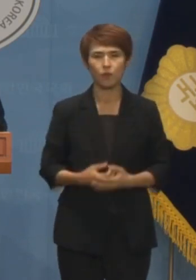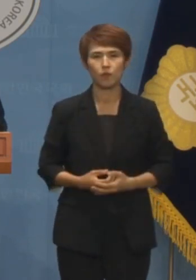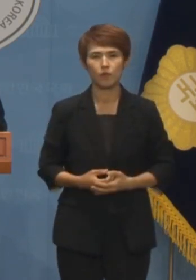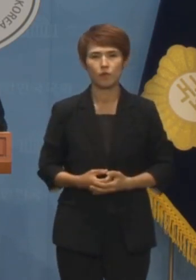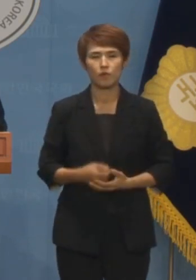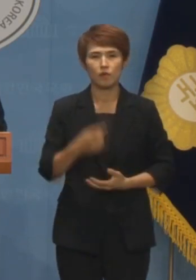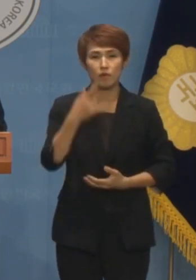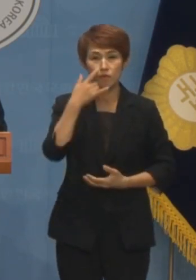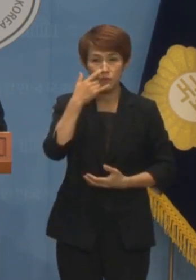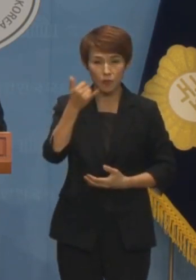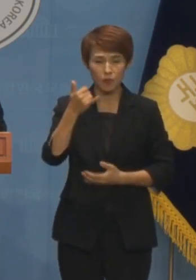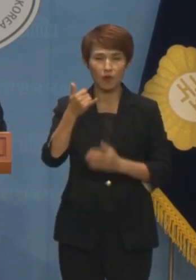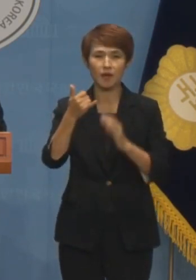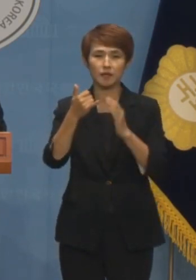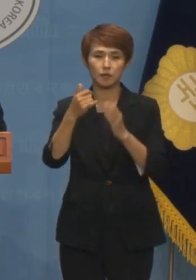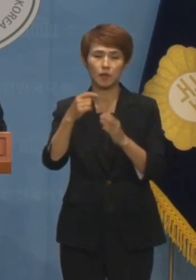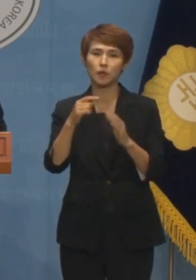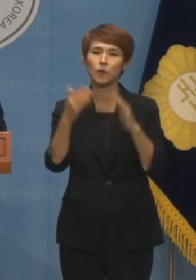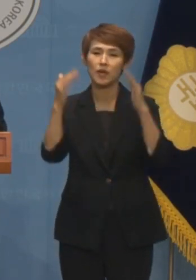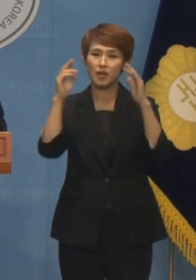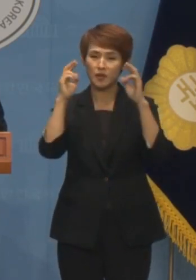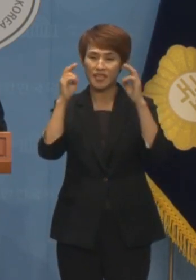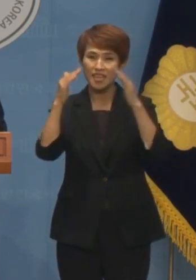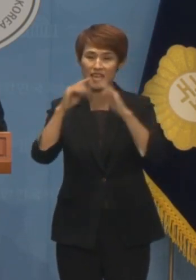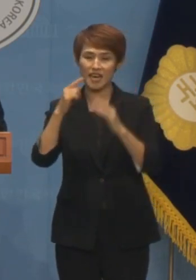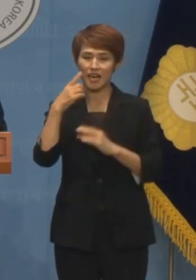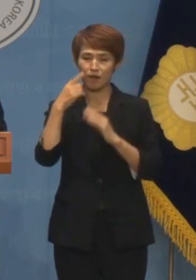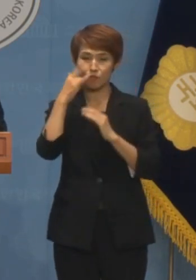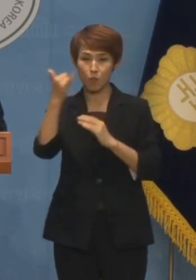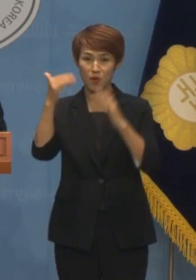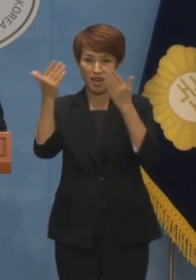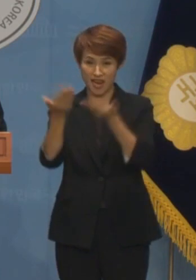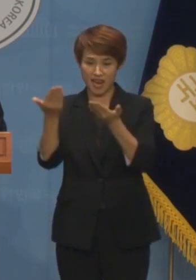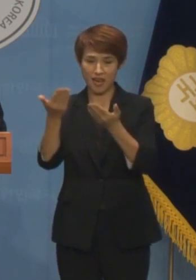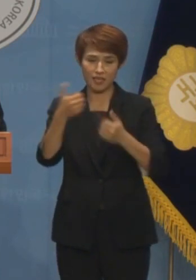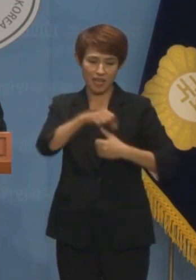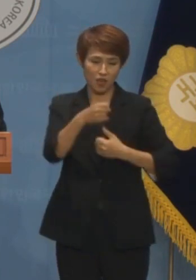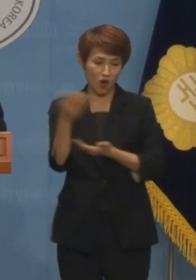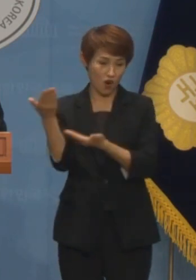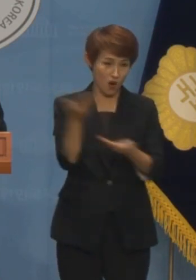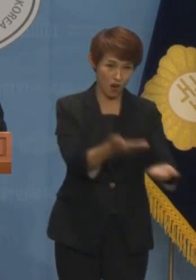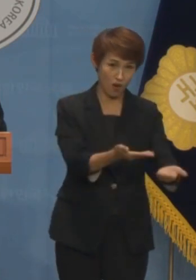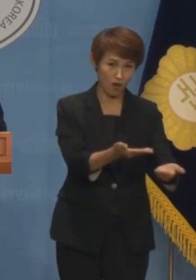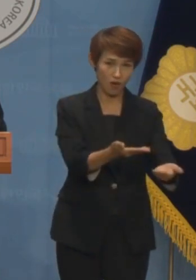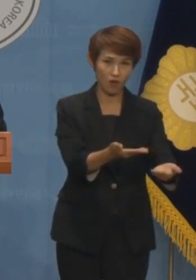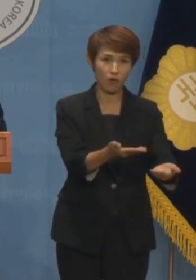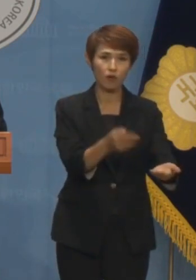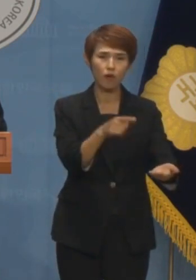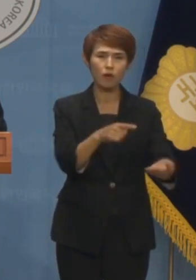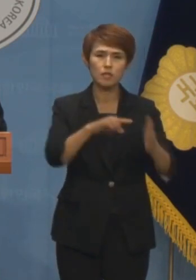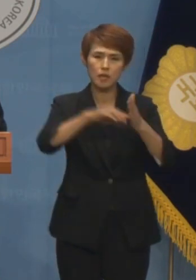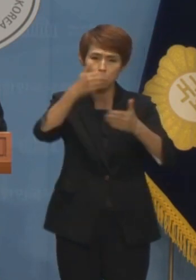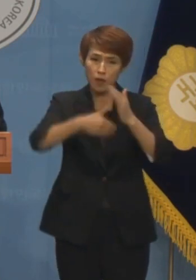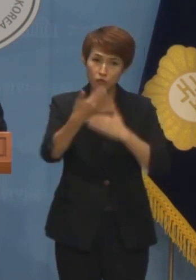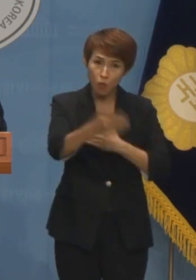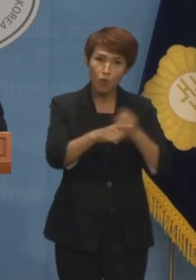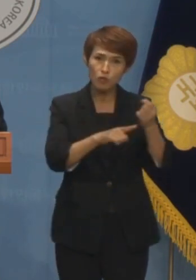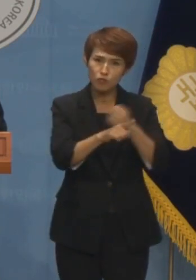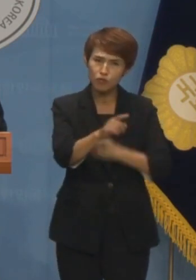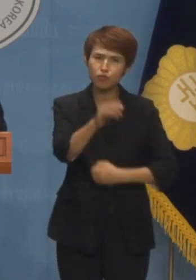가업 상속 공제는 또 어떻습니까? 세금을 깎아주려면 그만한 이유가 있어야 합니다.